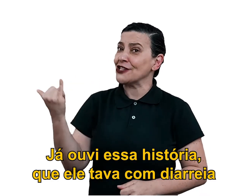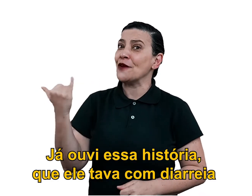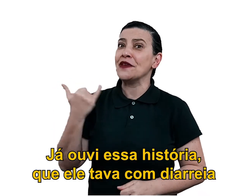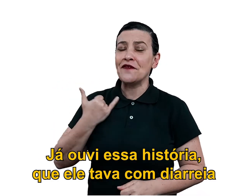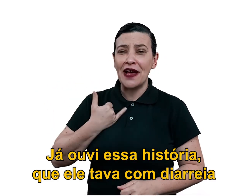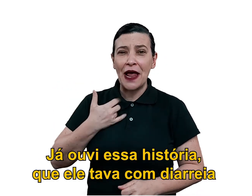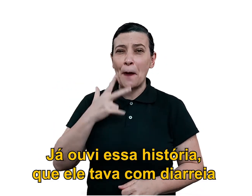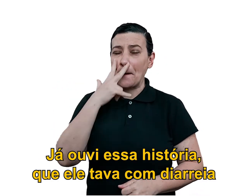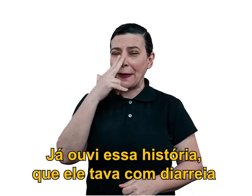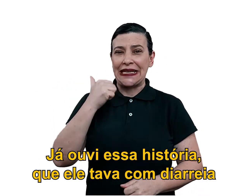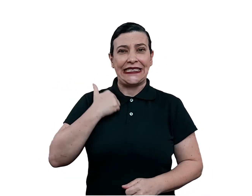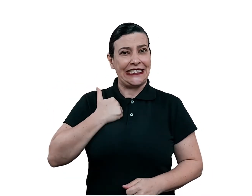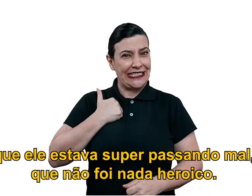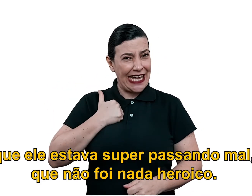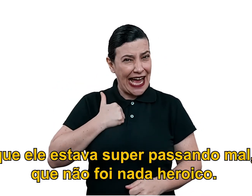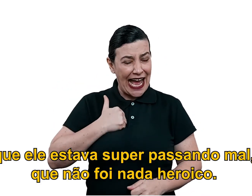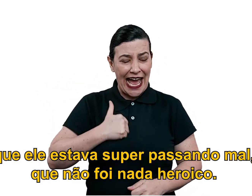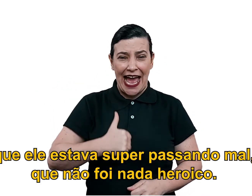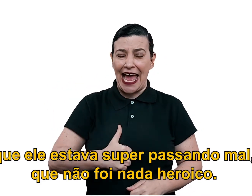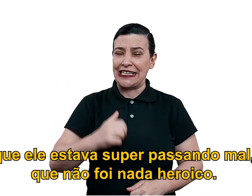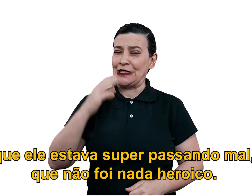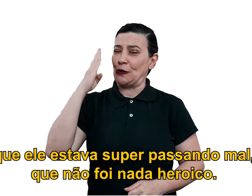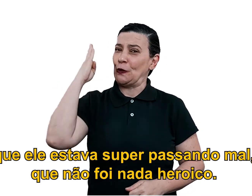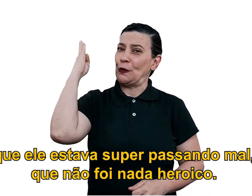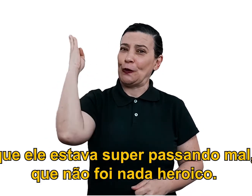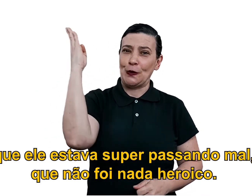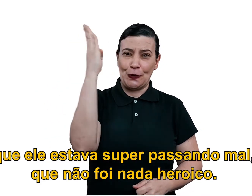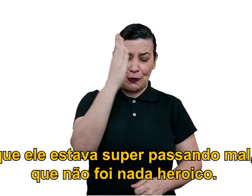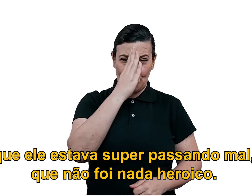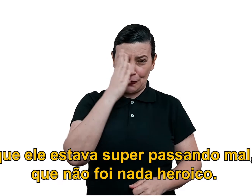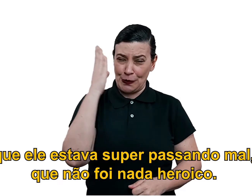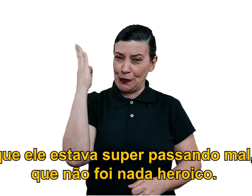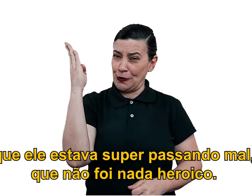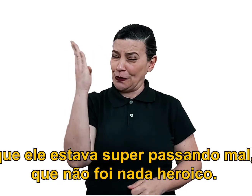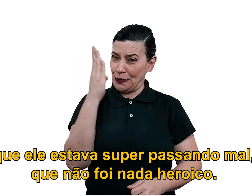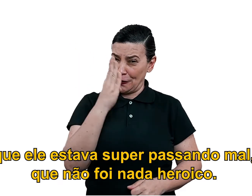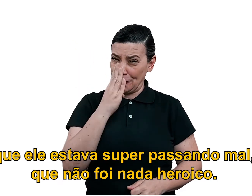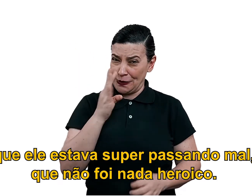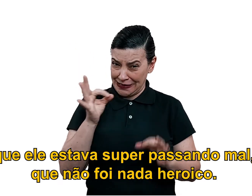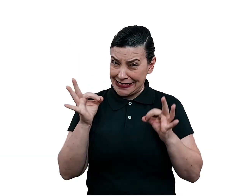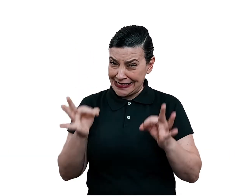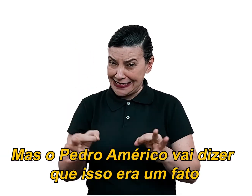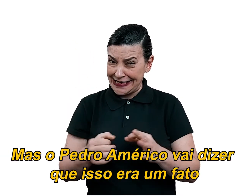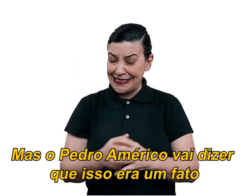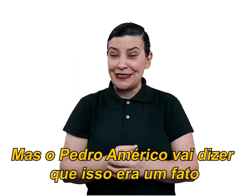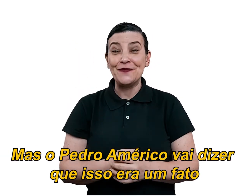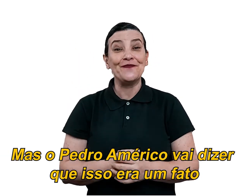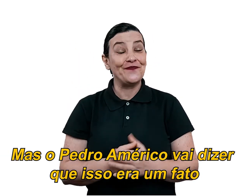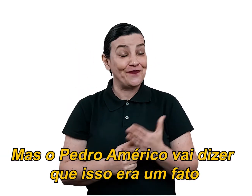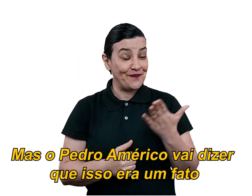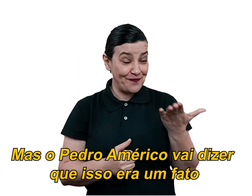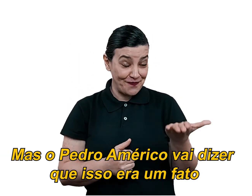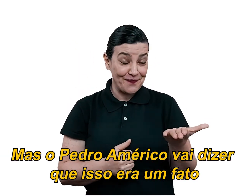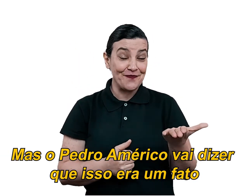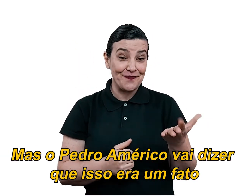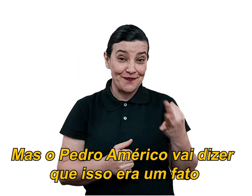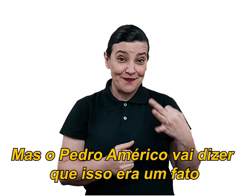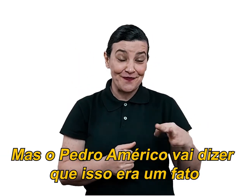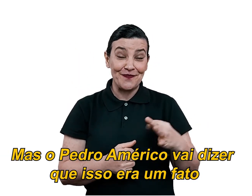estava com diarreia, ele estava super passando mal, que não foi nada heróico. Mas o